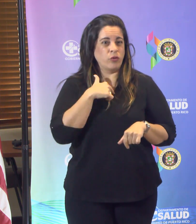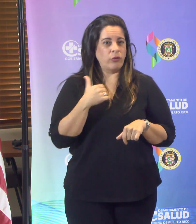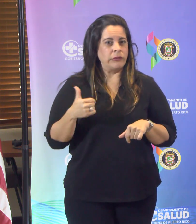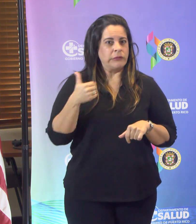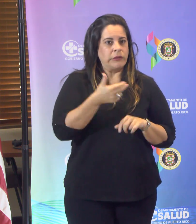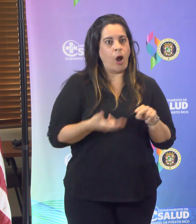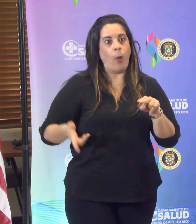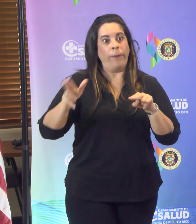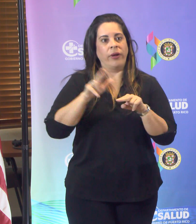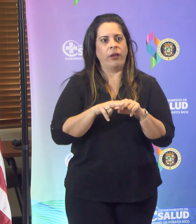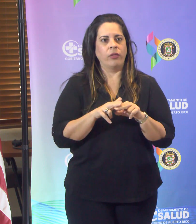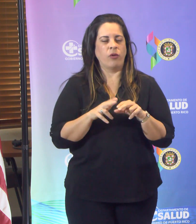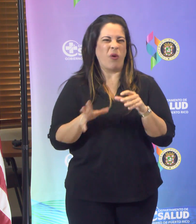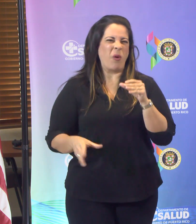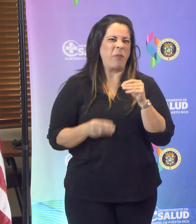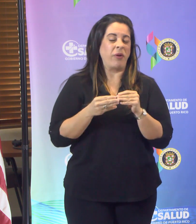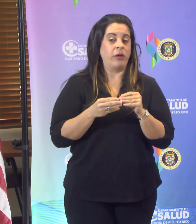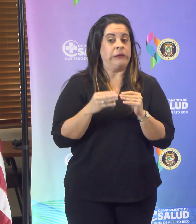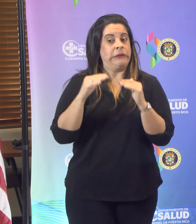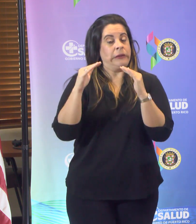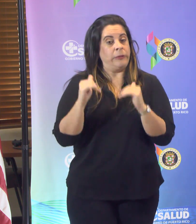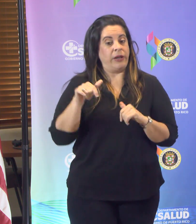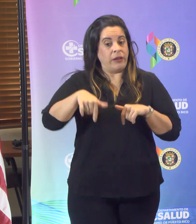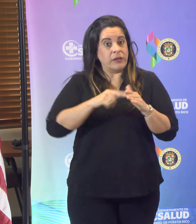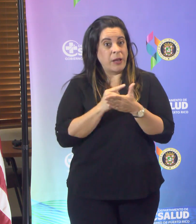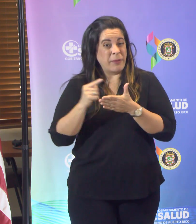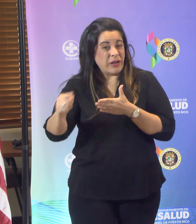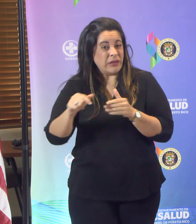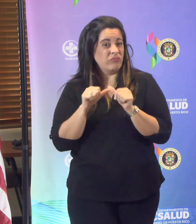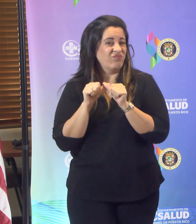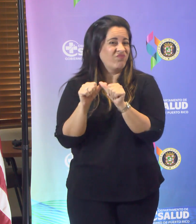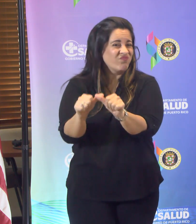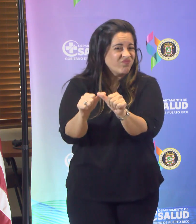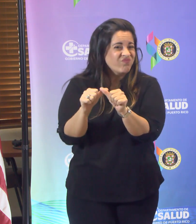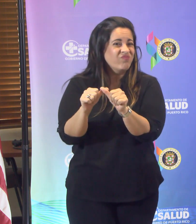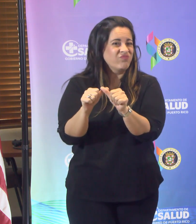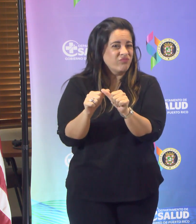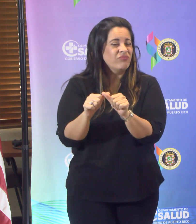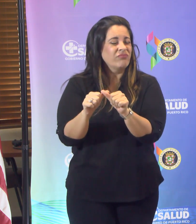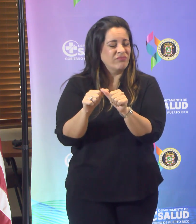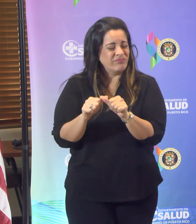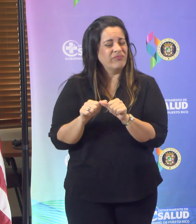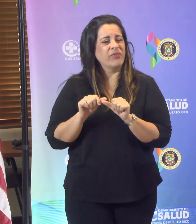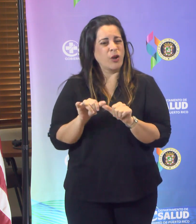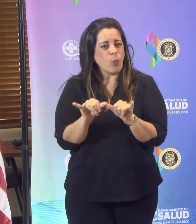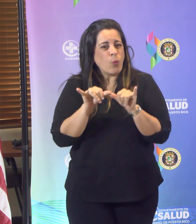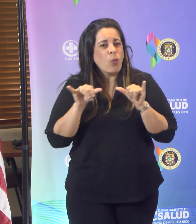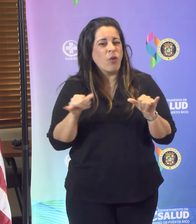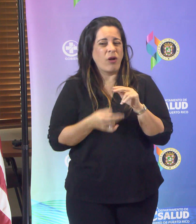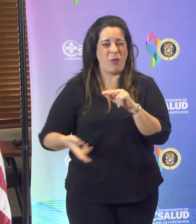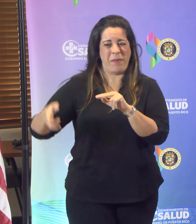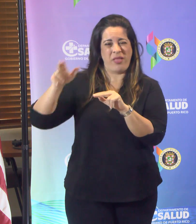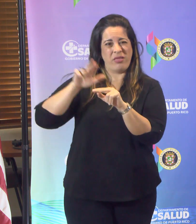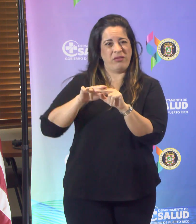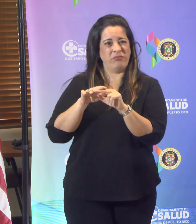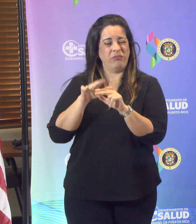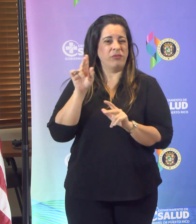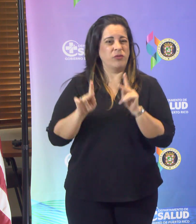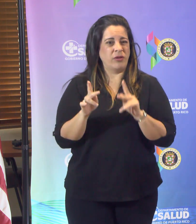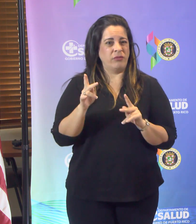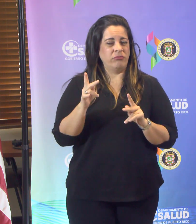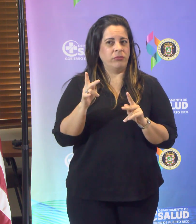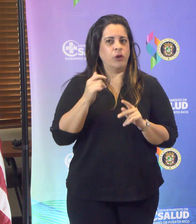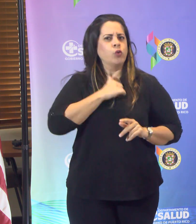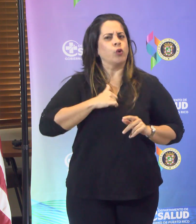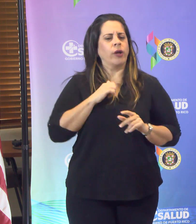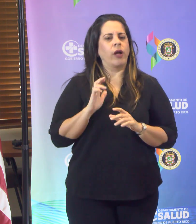de aumento de casos, así que lo esperado para esta semana sería que continuáramos viendo esa tendencia de aumento de casos,